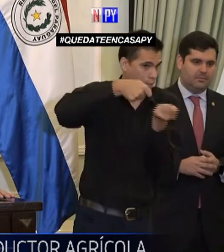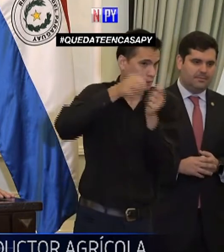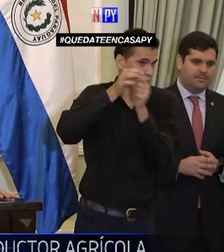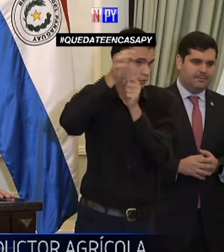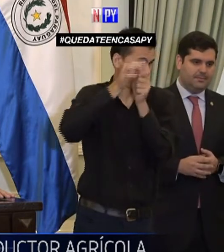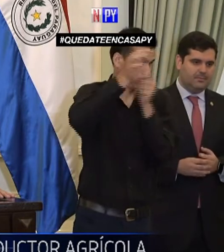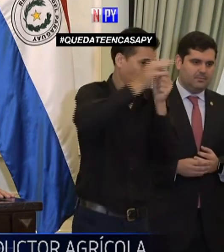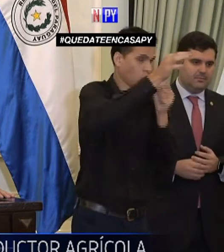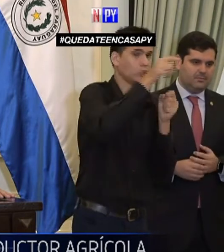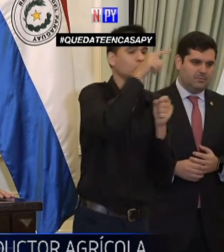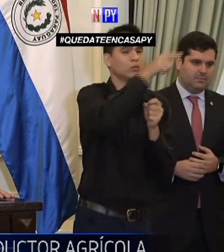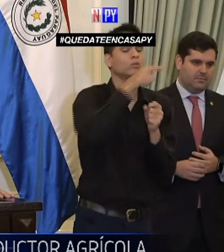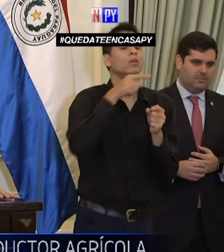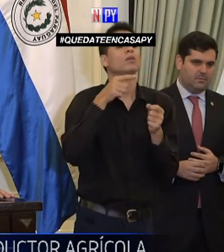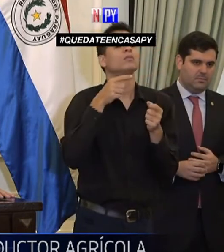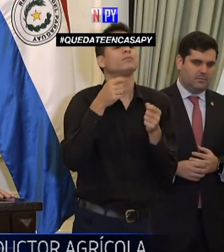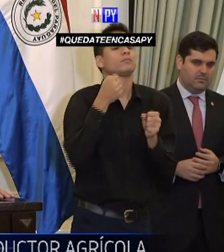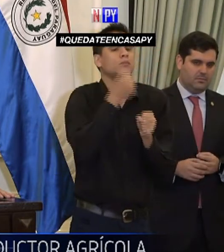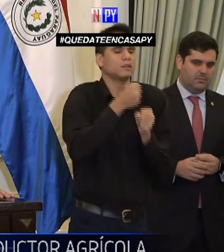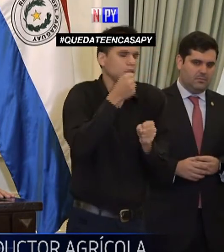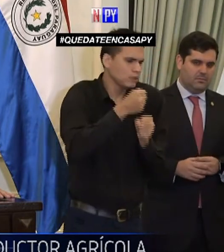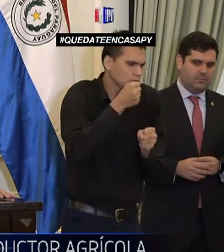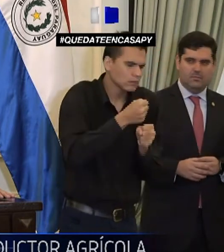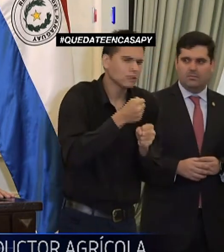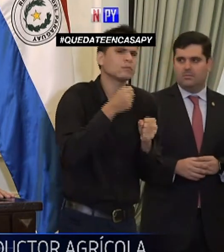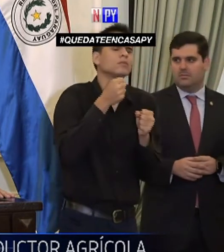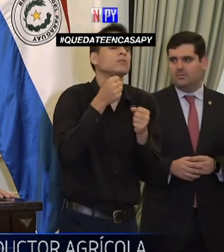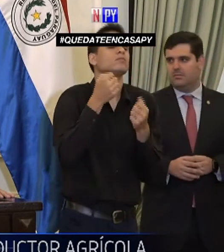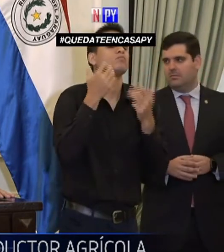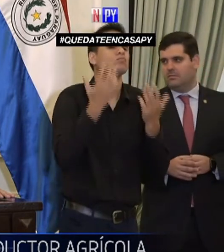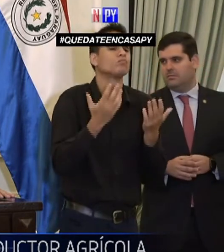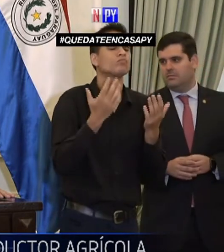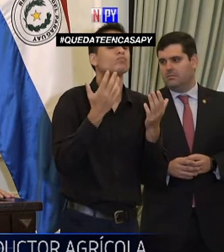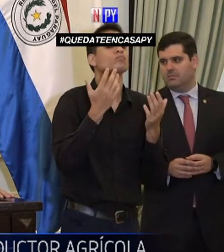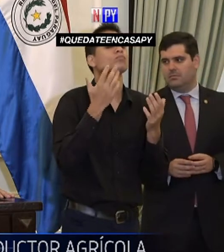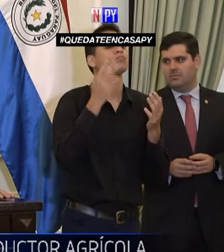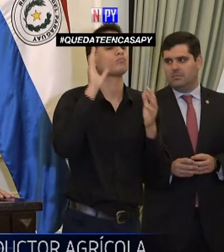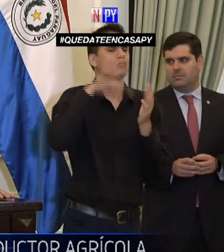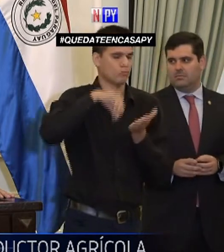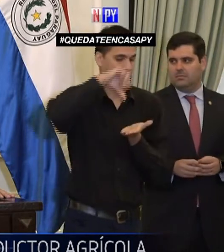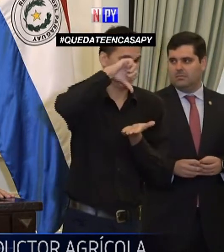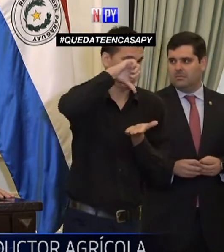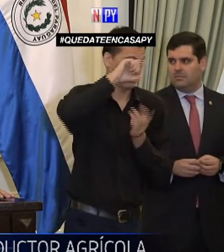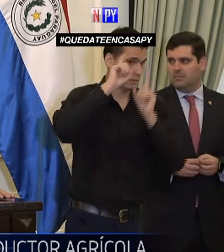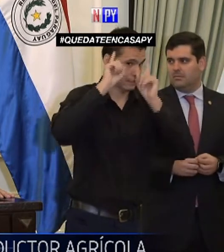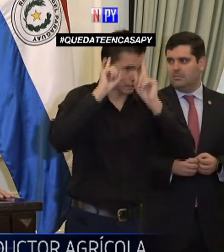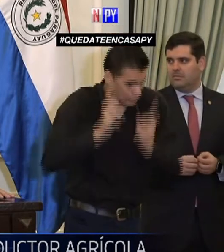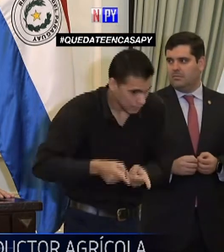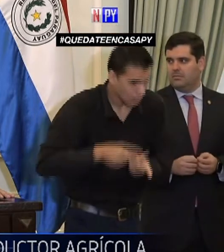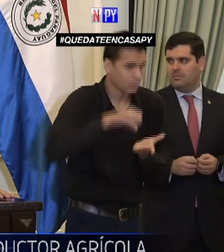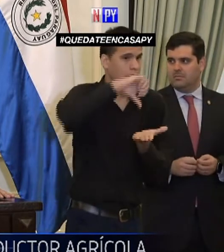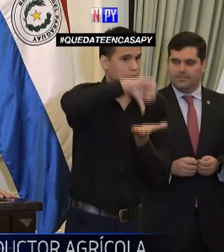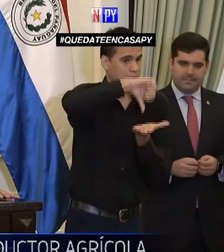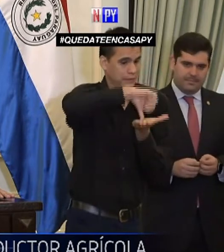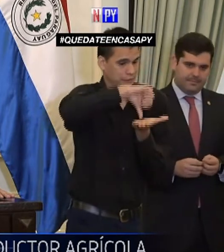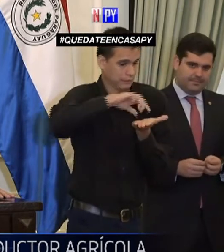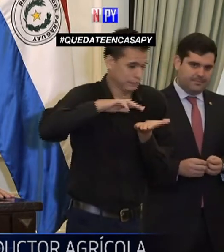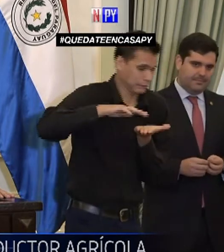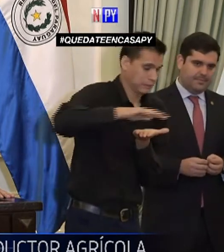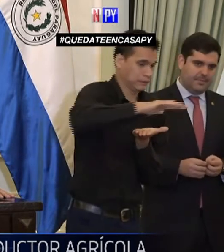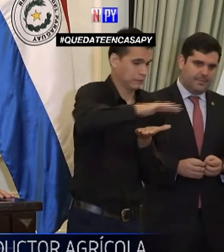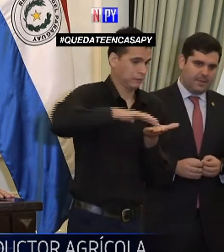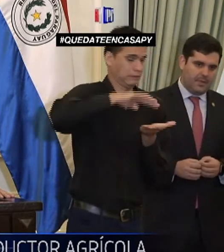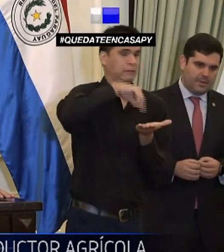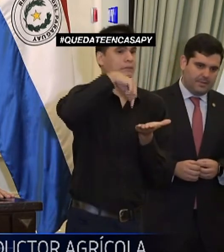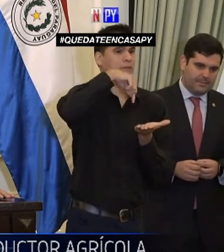organizaciones en todo el país, y lo que hace al departamento central, donde estamos ingresando por